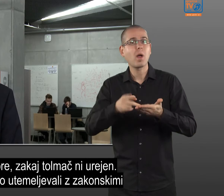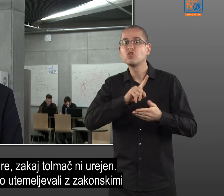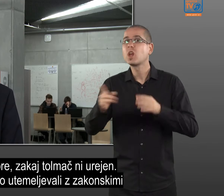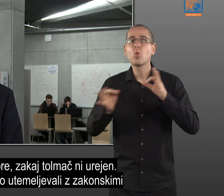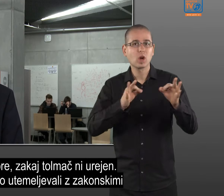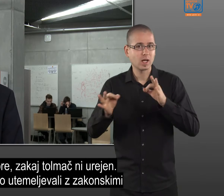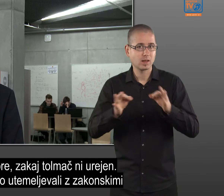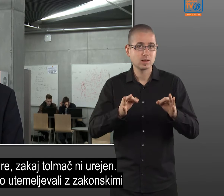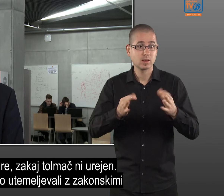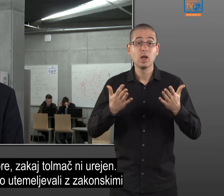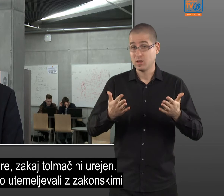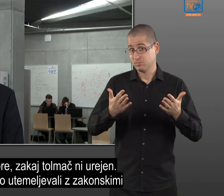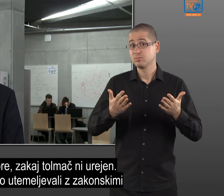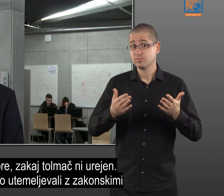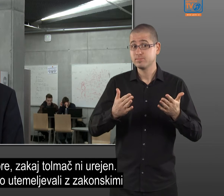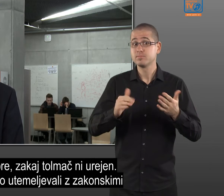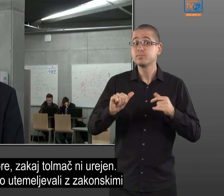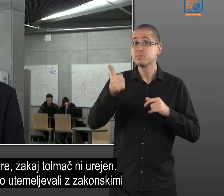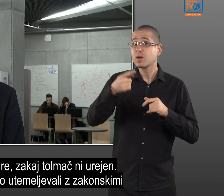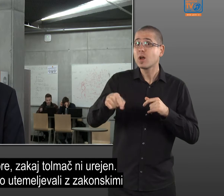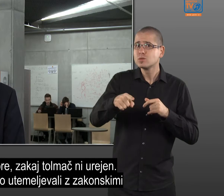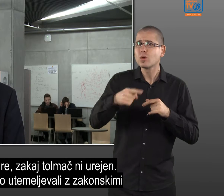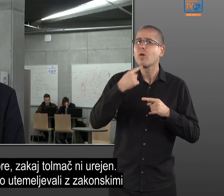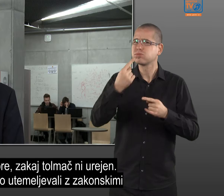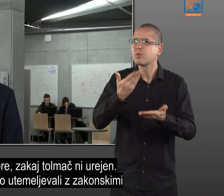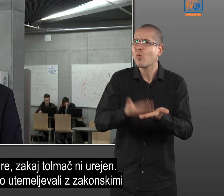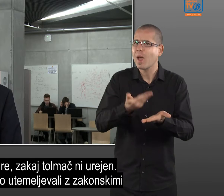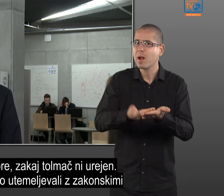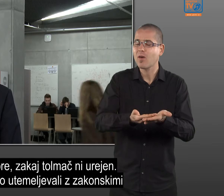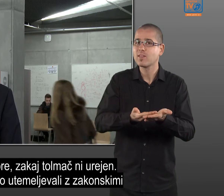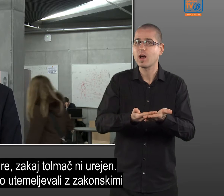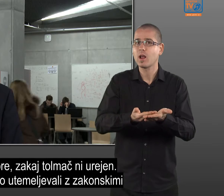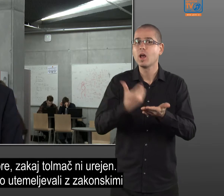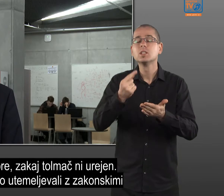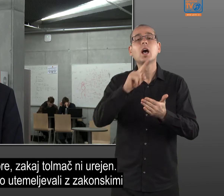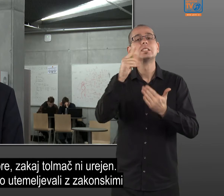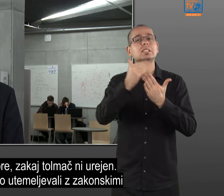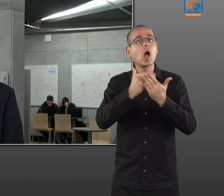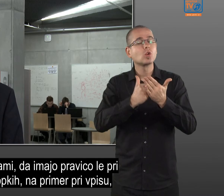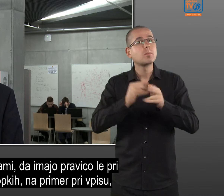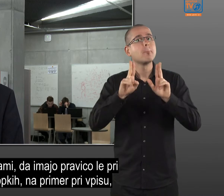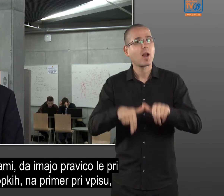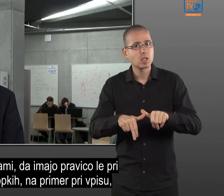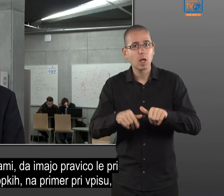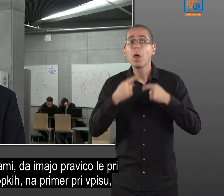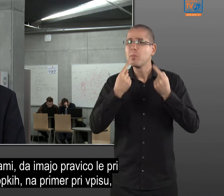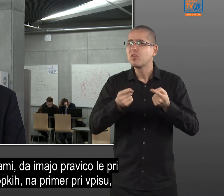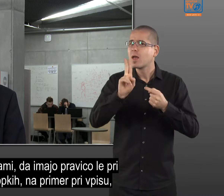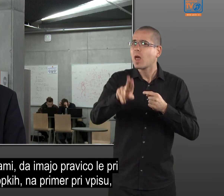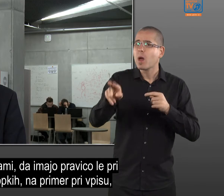urejen. Sprva so utemeljevali z zakonskimi pravicami, češ da imajo pravico